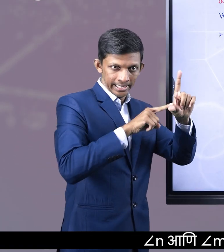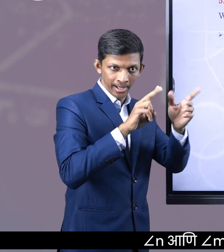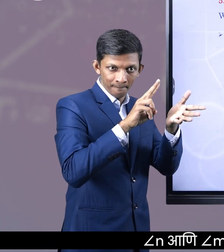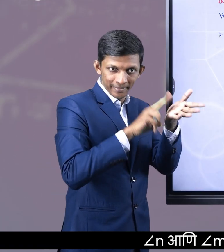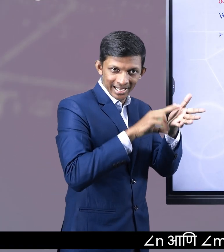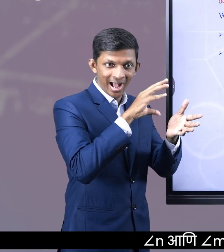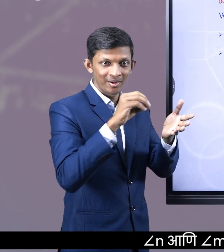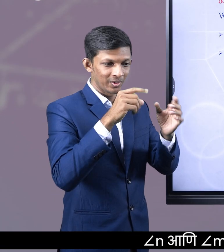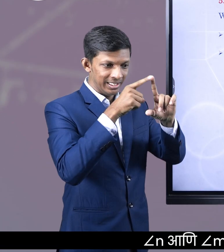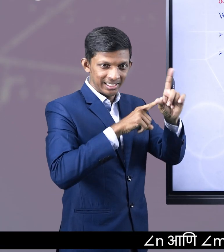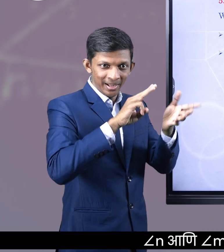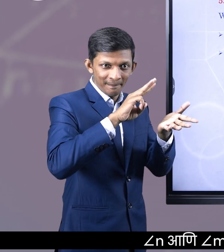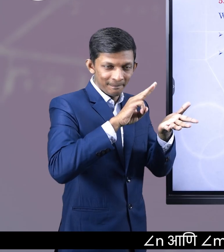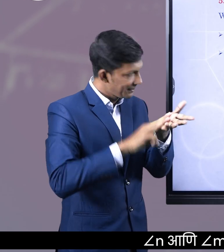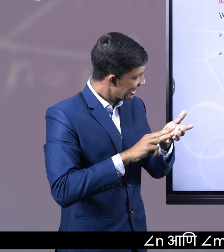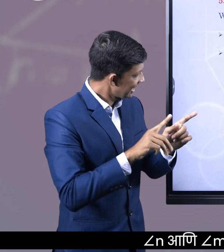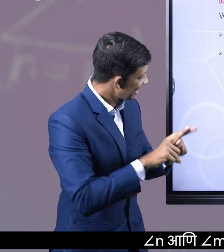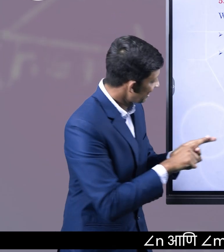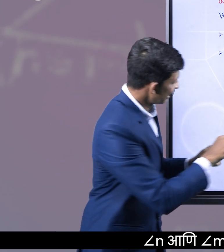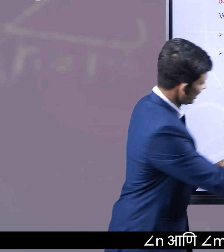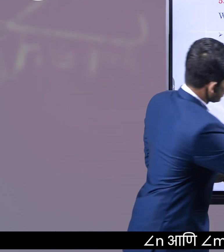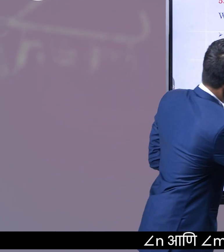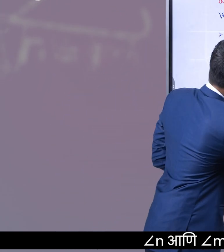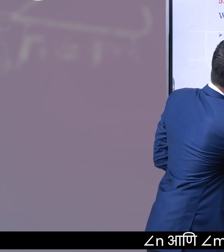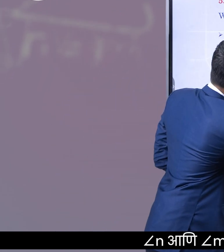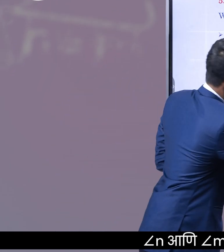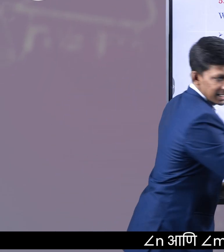अँगल एन आणि अँगल एम ही उभ्या विरुद्ध कोनांची जोडी आहे.